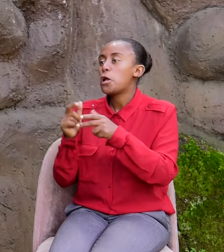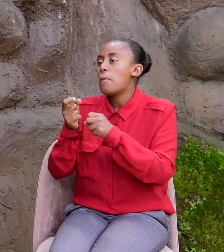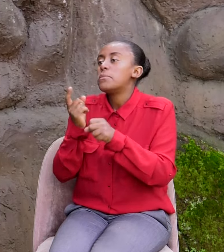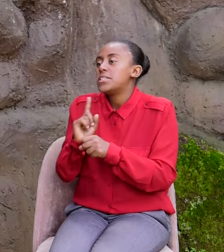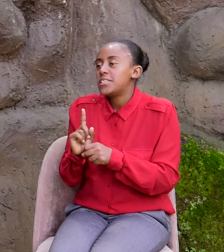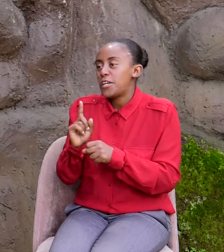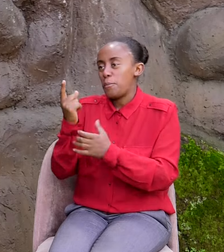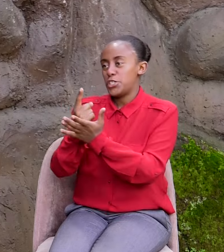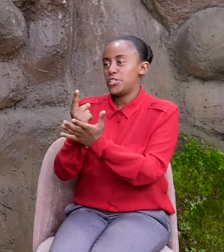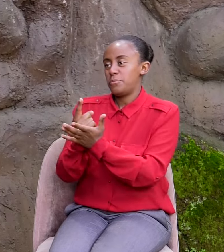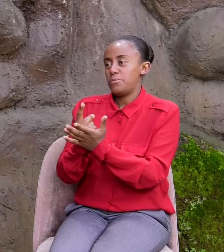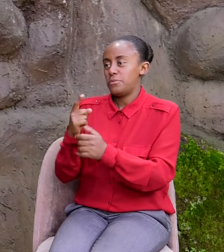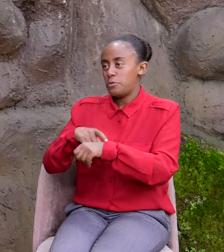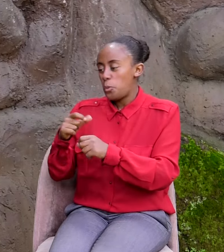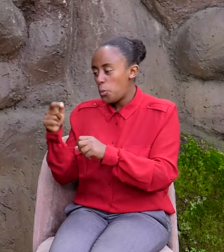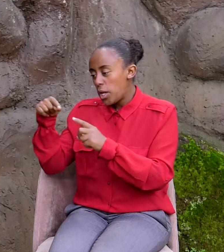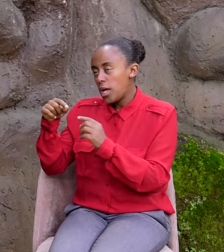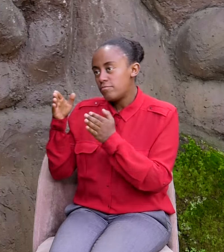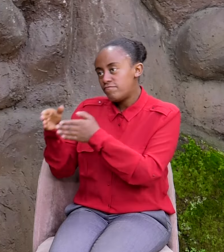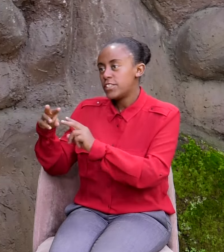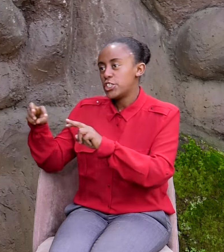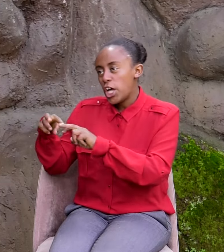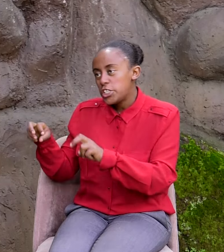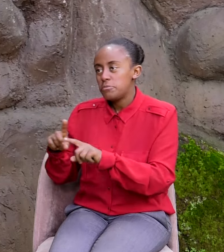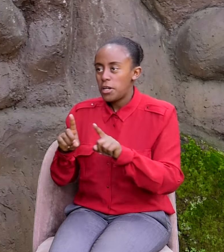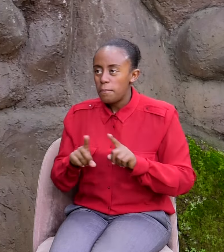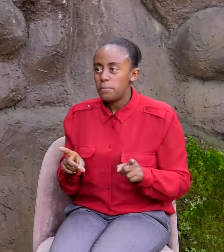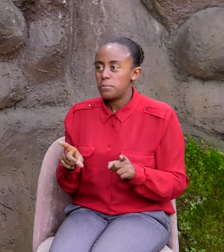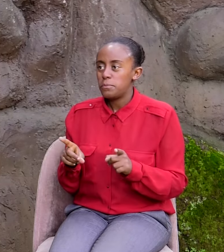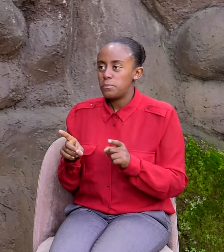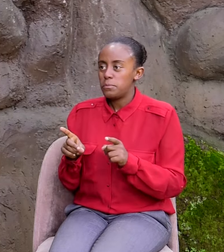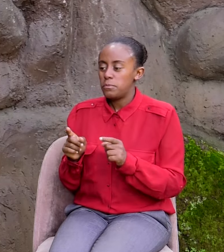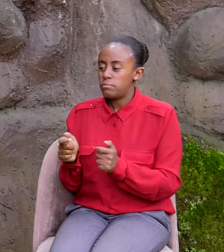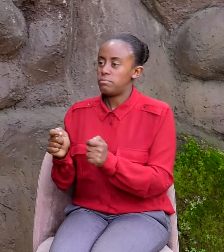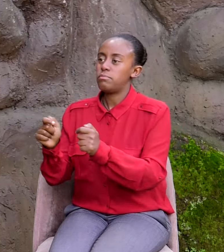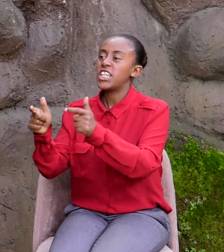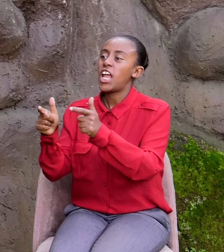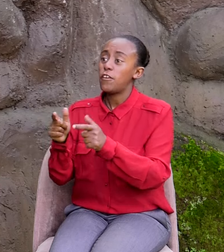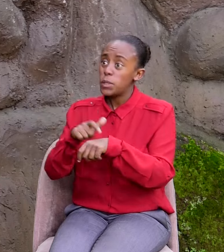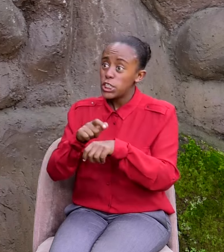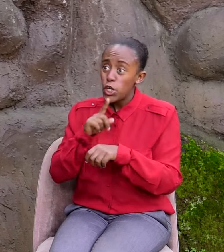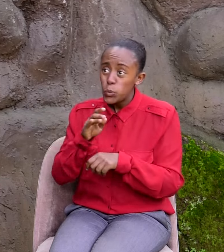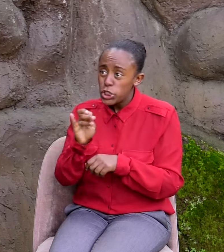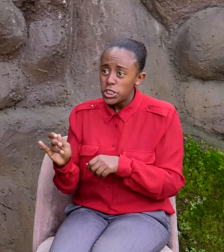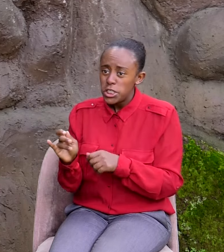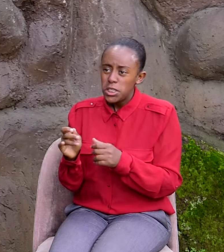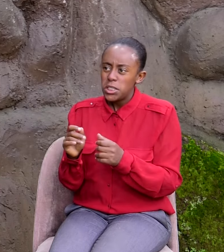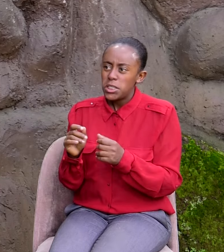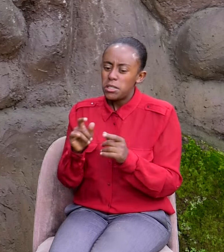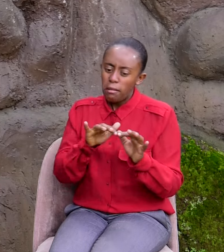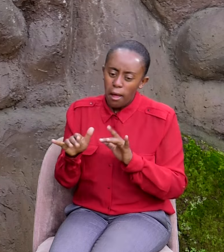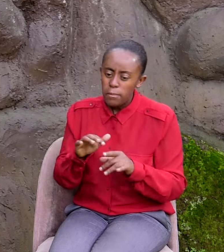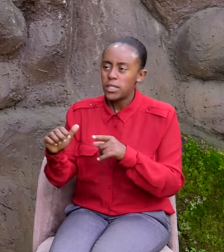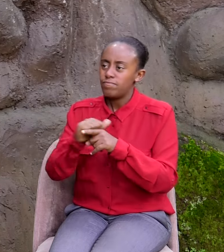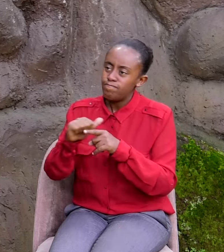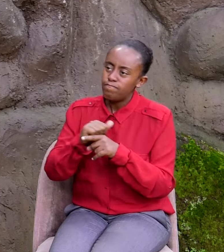የመጨረሻ አመት ስለሆነ ወደ ሪሰርች ወደ ተለያዩ ትሮች ብቻ የምትጣደፍበት ጊዜ እንጂ ያን ያክል